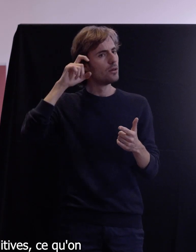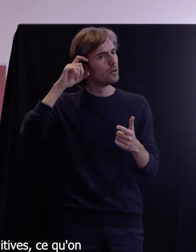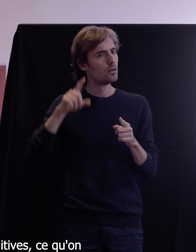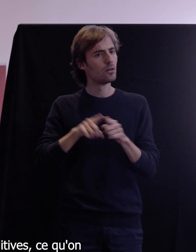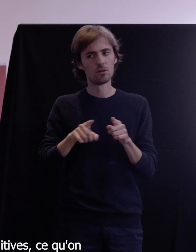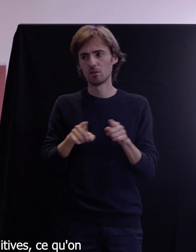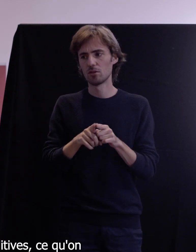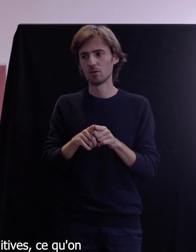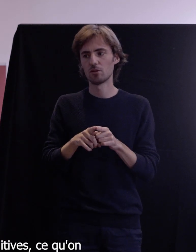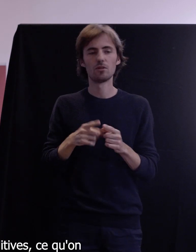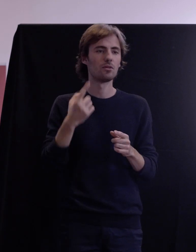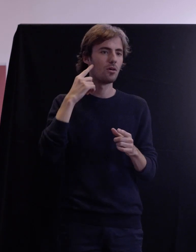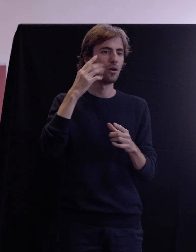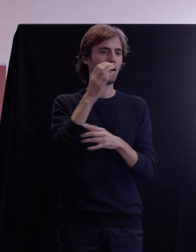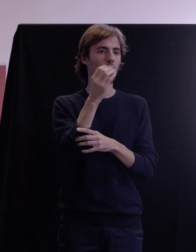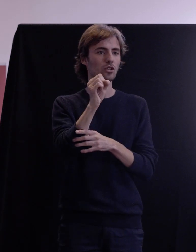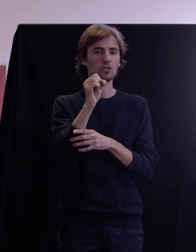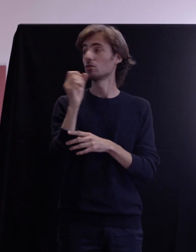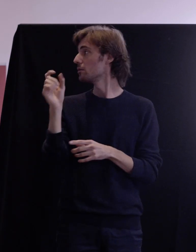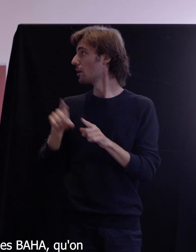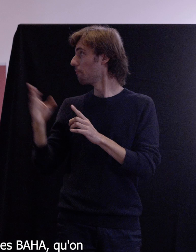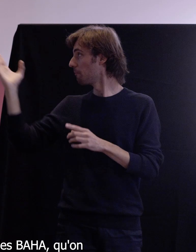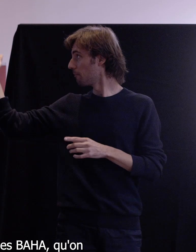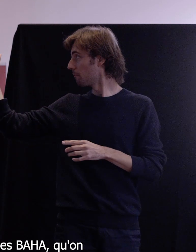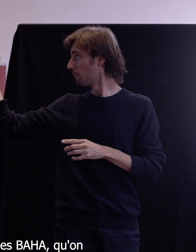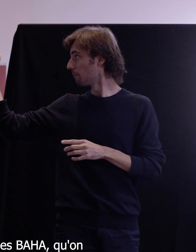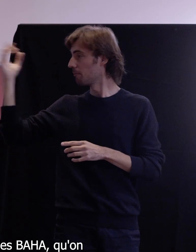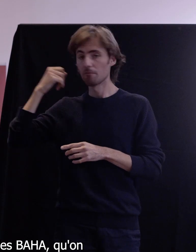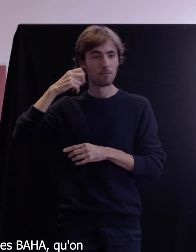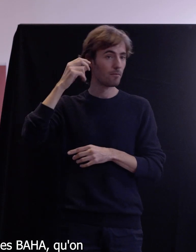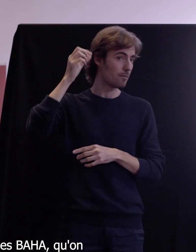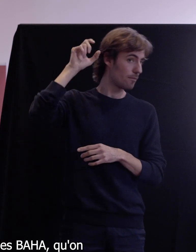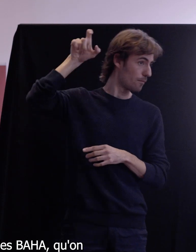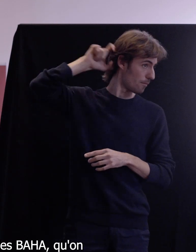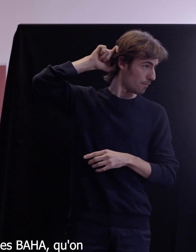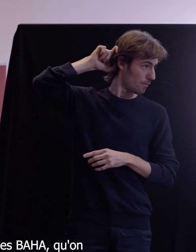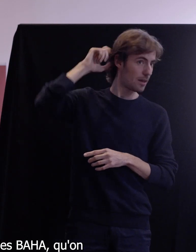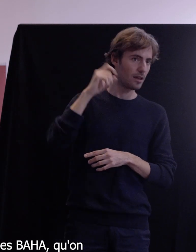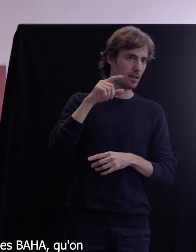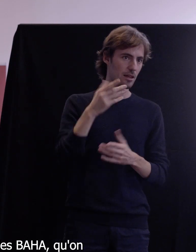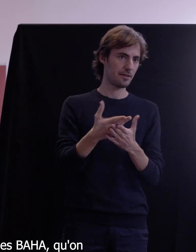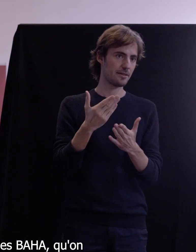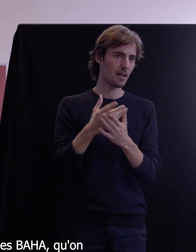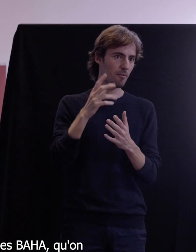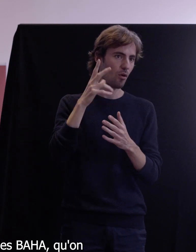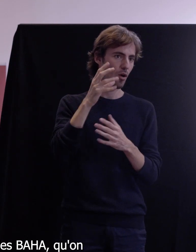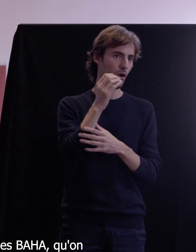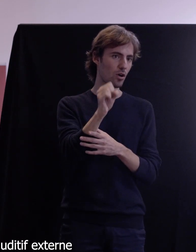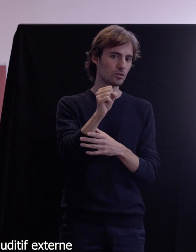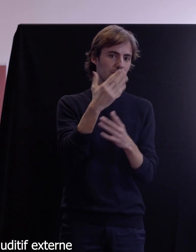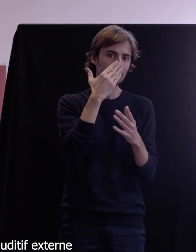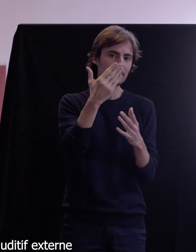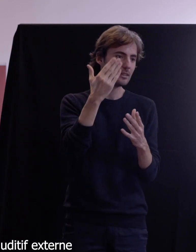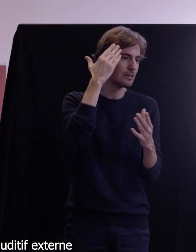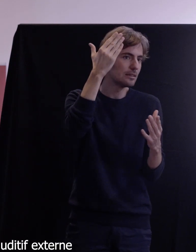appelle par voie osseuse, comme vous voyez là, ce qu'on appelle des BAHA, qu'on peut utiliser en particulier quand on n'a